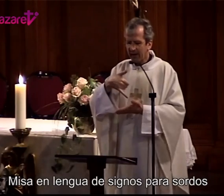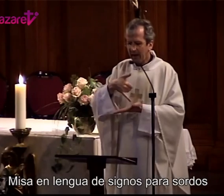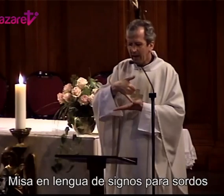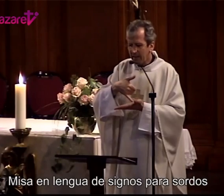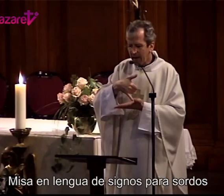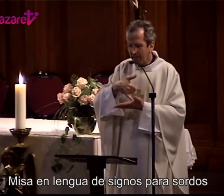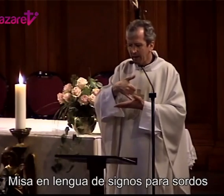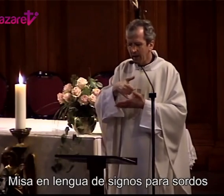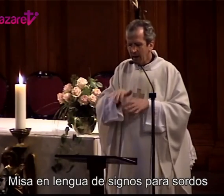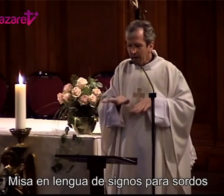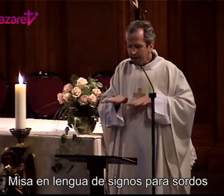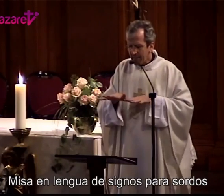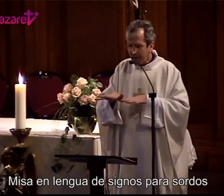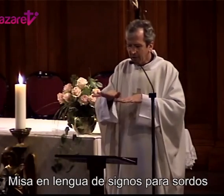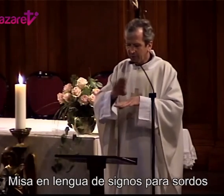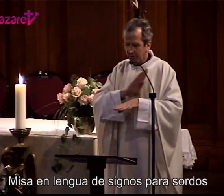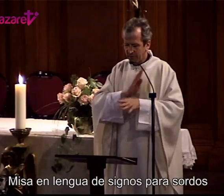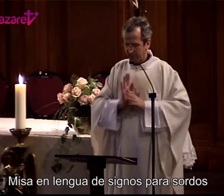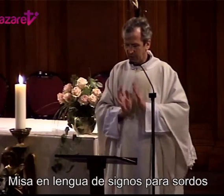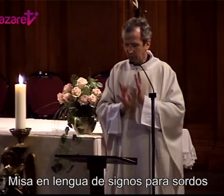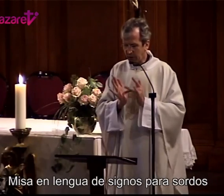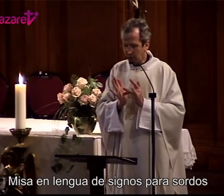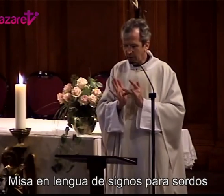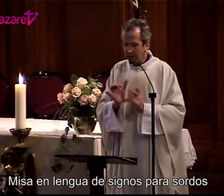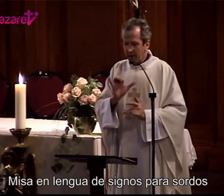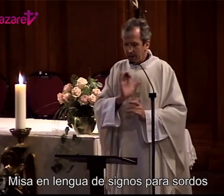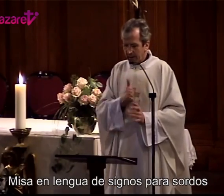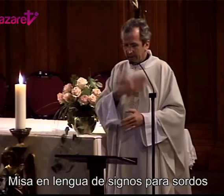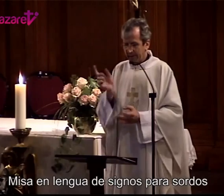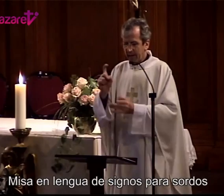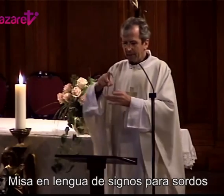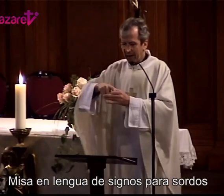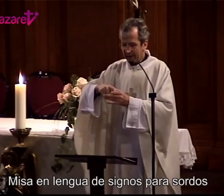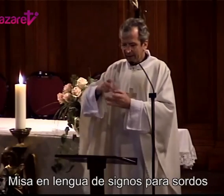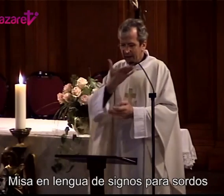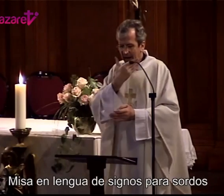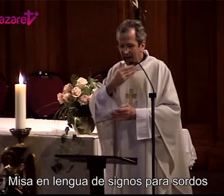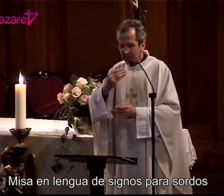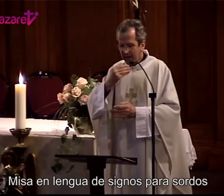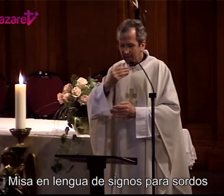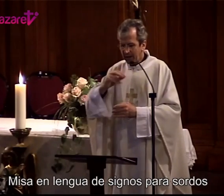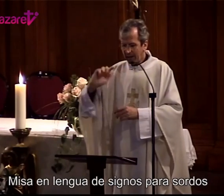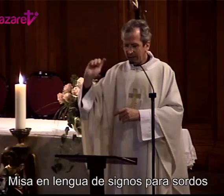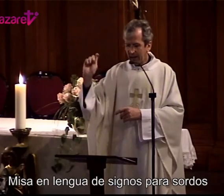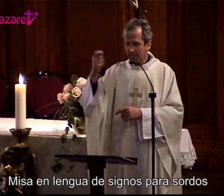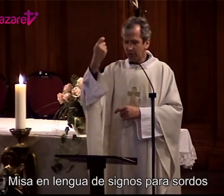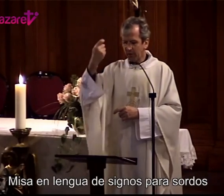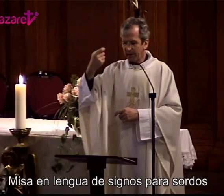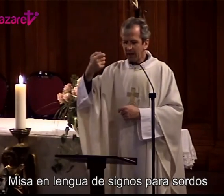el débil rebaño de tu Hijo tenga parte admirable de la victoria